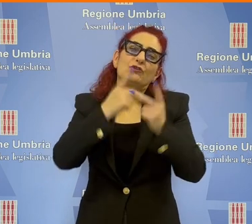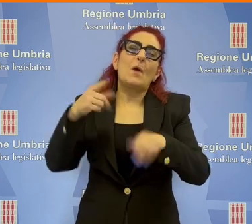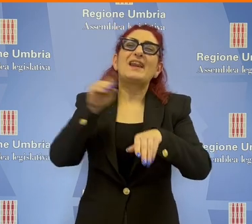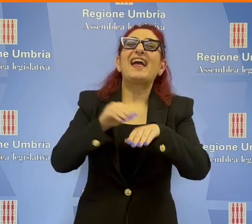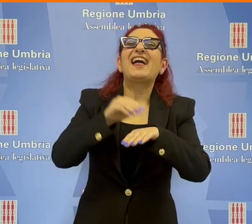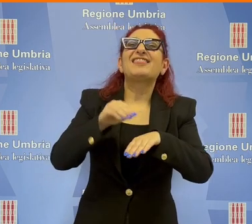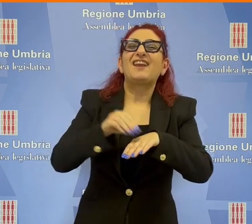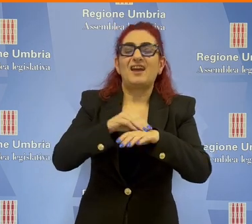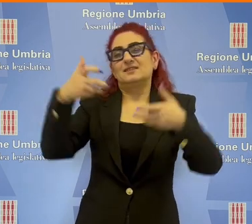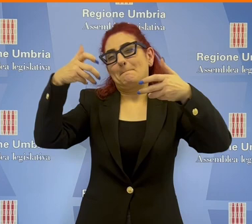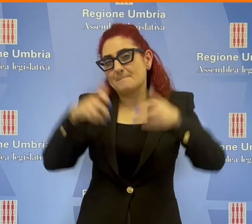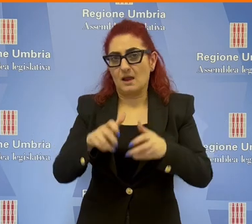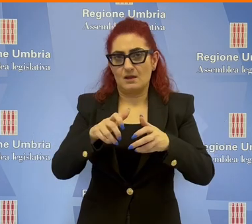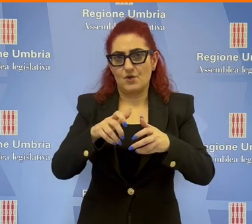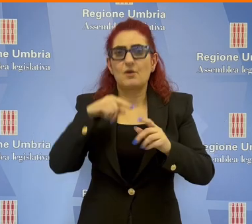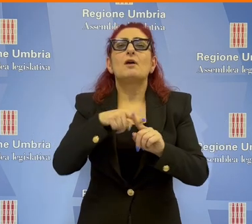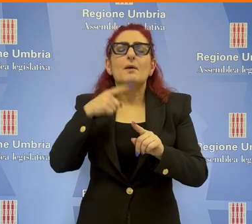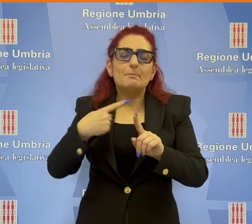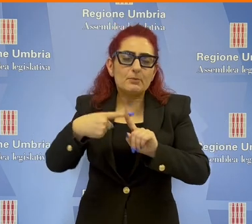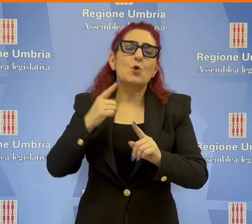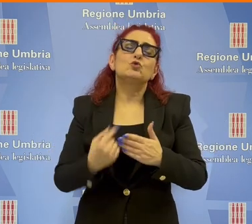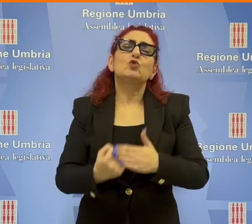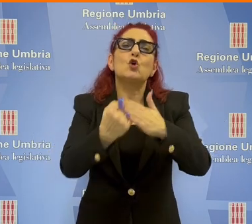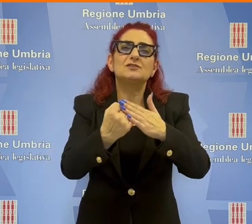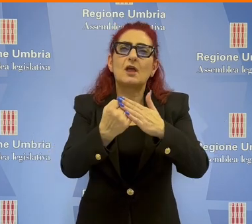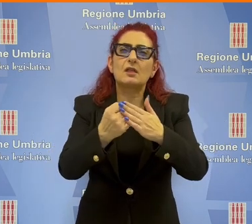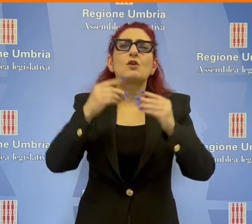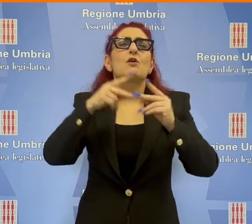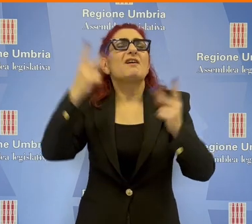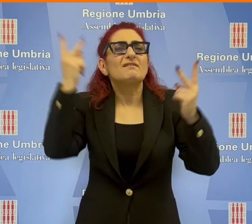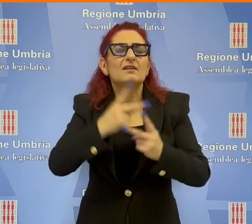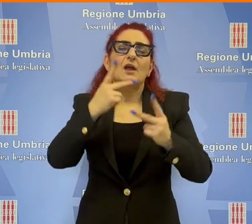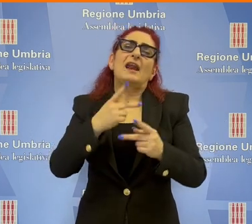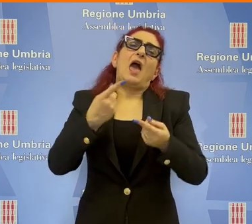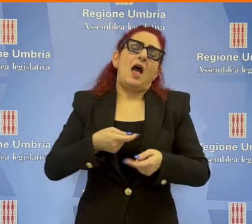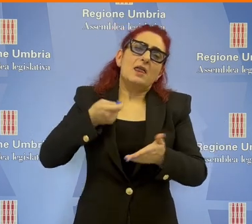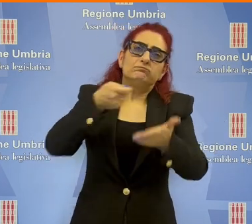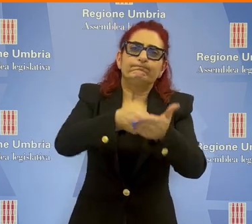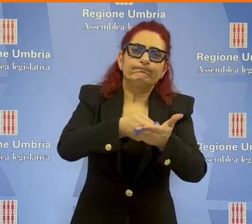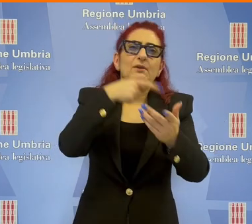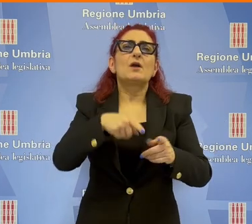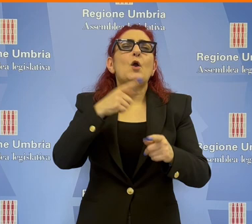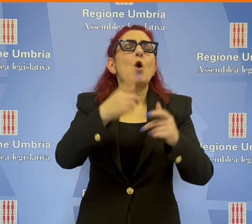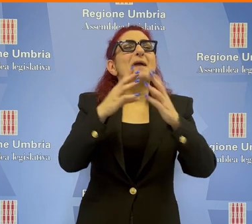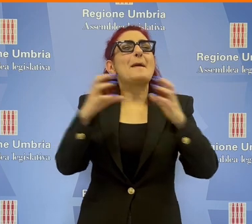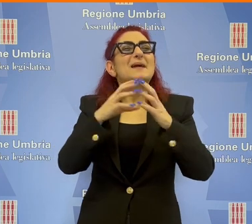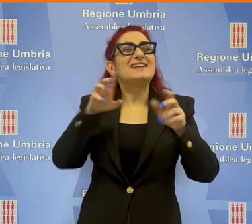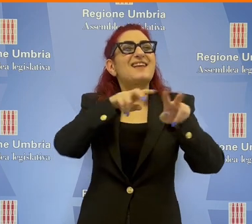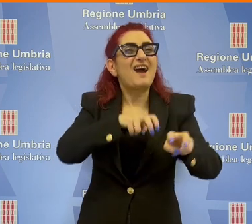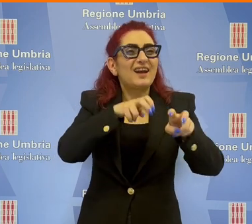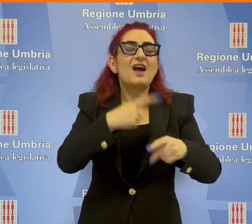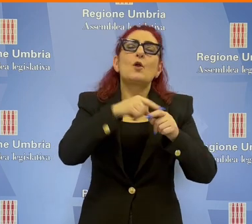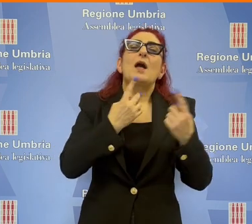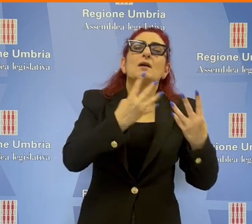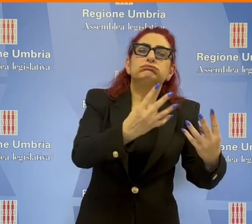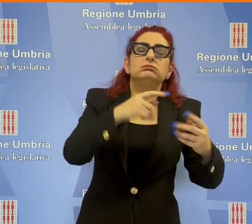interessi. Porre in atto misure di sostegno volte alla reale remunerazione dei danni subiti dall'impresa agricola a causa della fauna selvatica basati